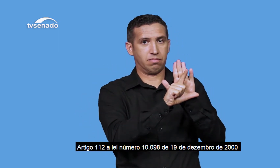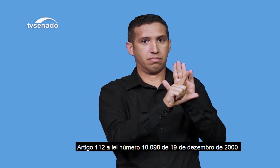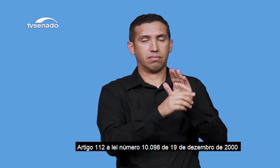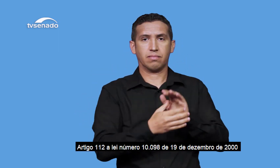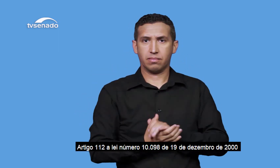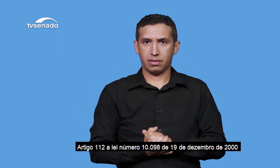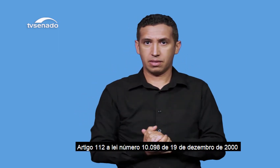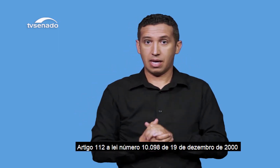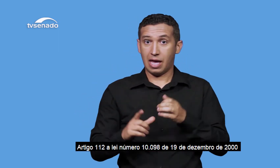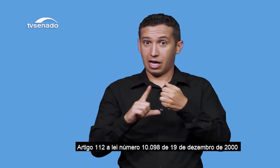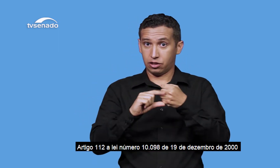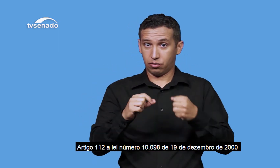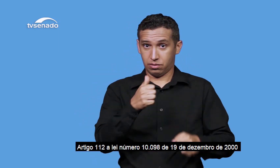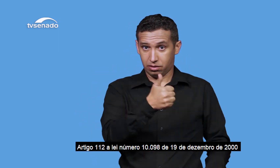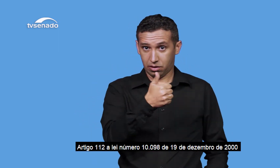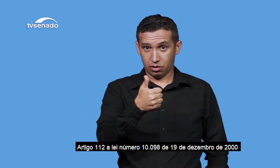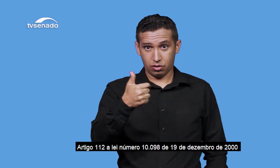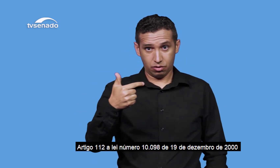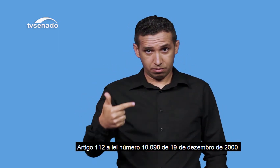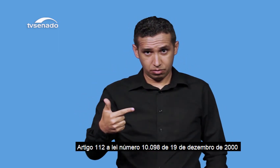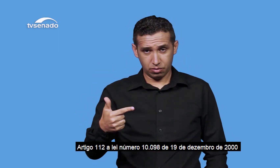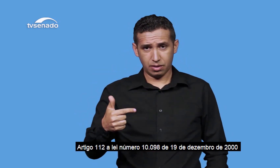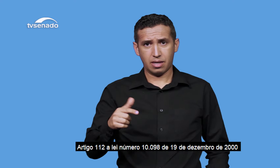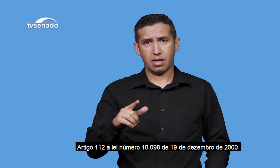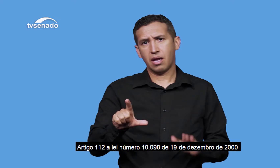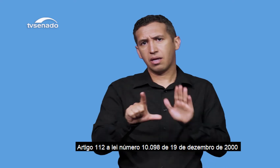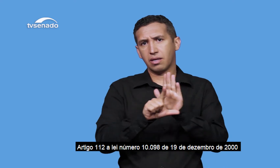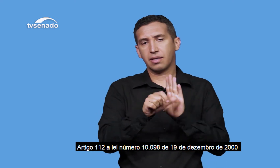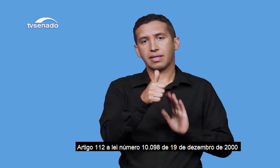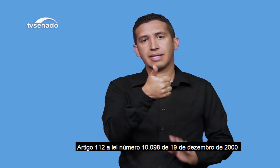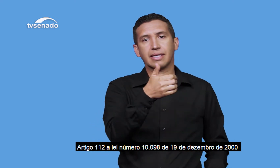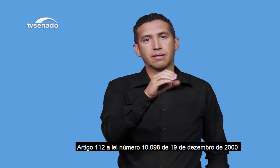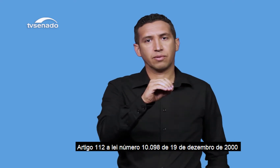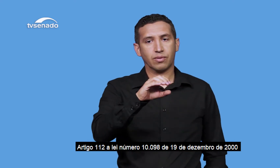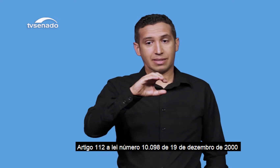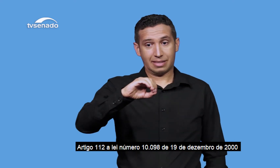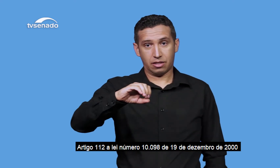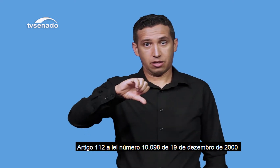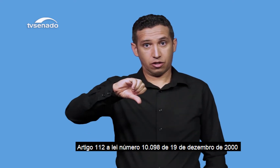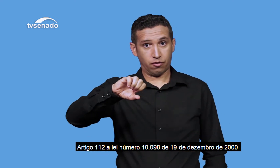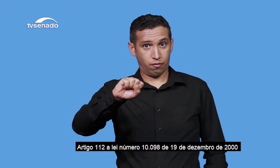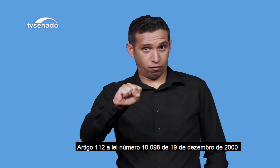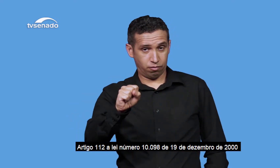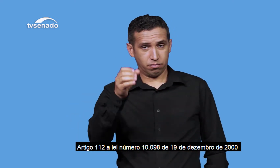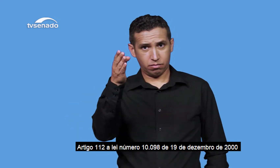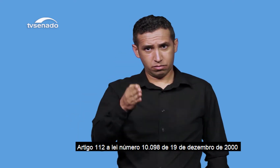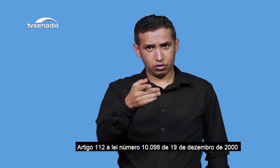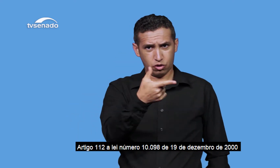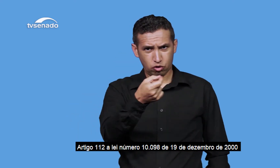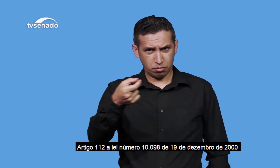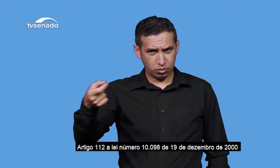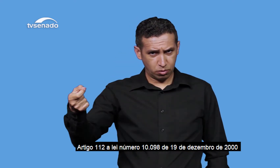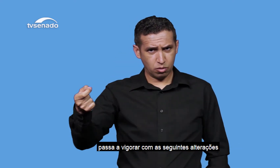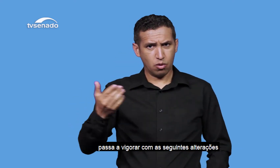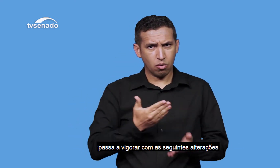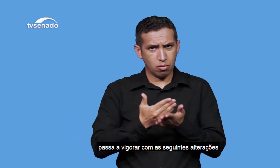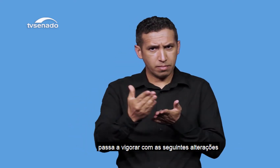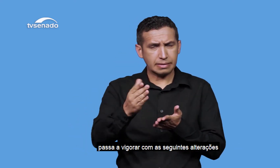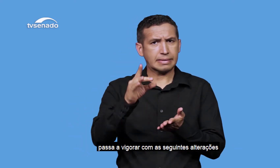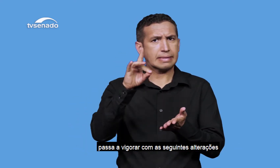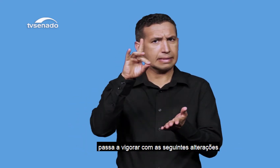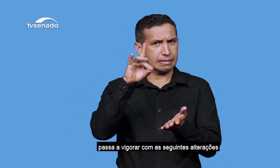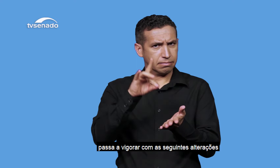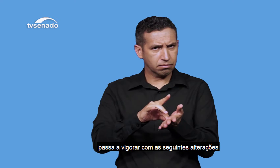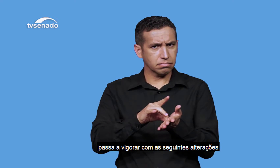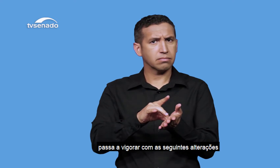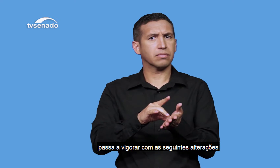artigo 112 a lei número 10.098 de 19 de dezembro de 2000 passa